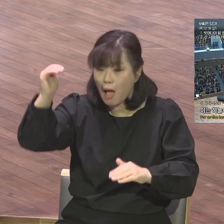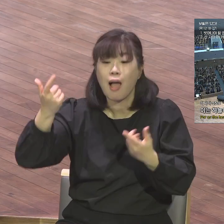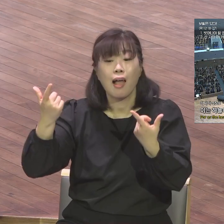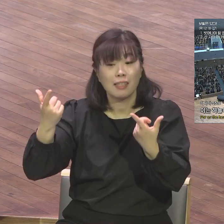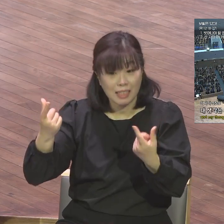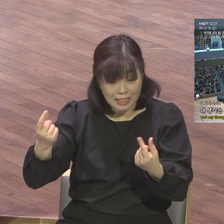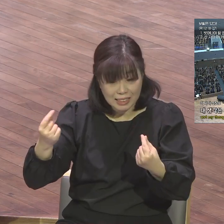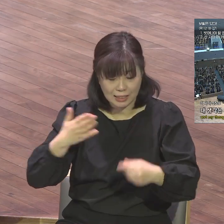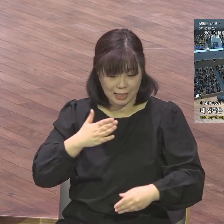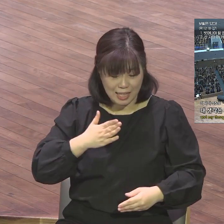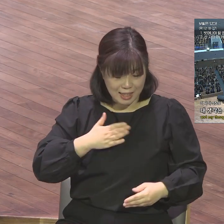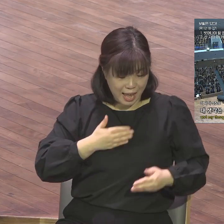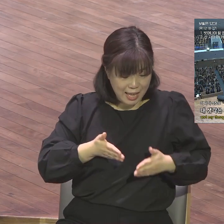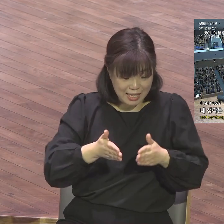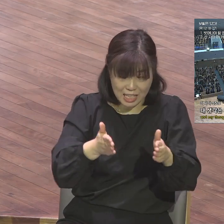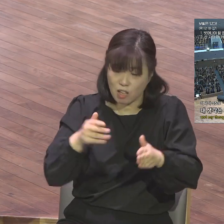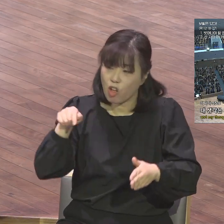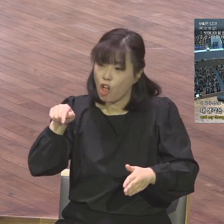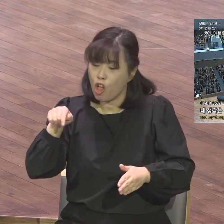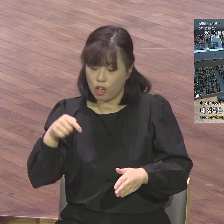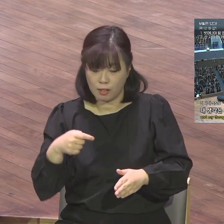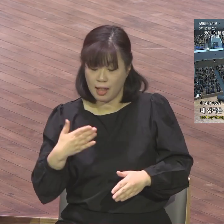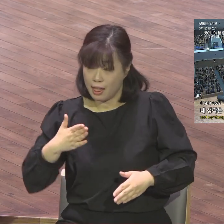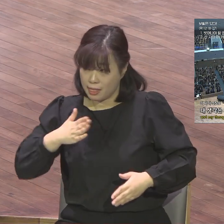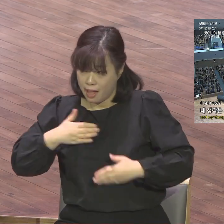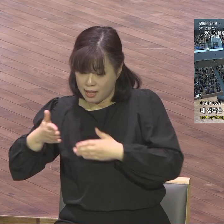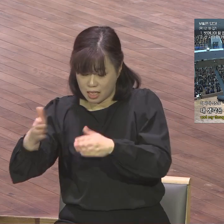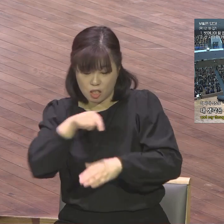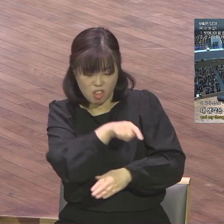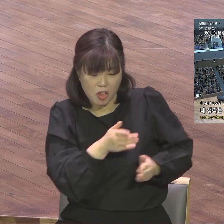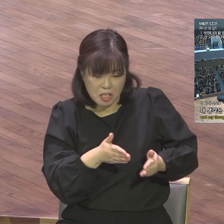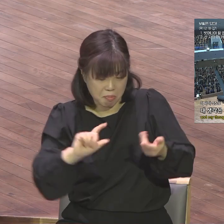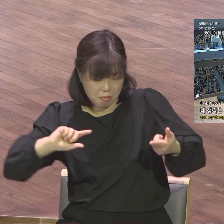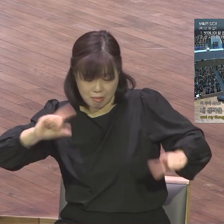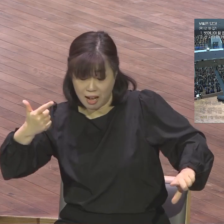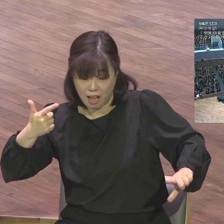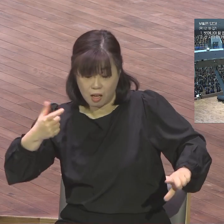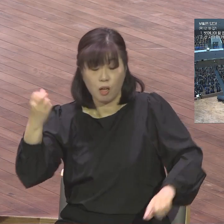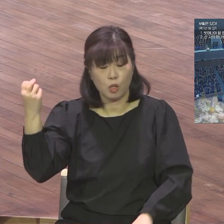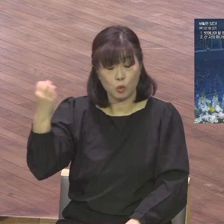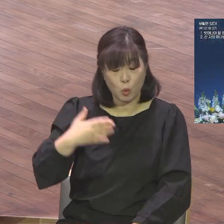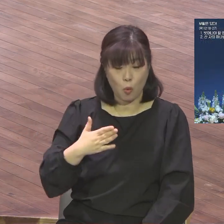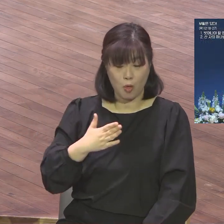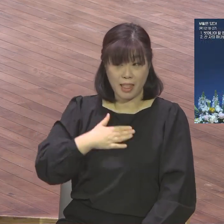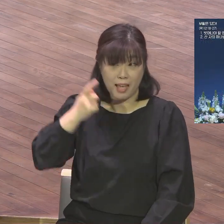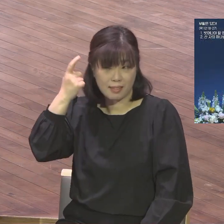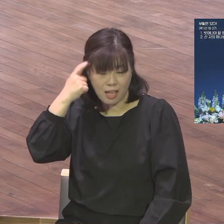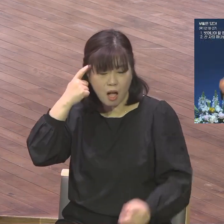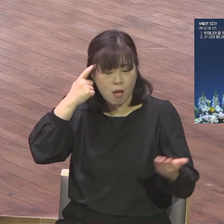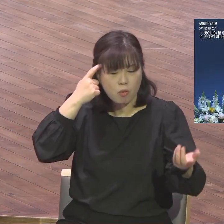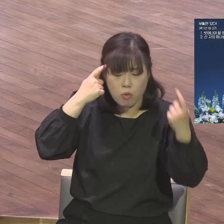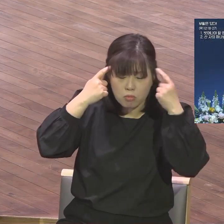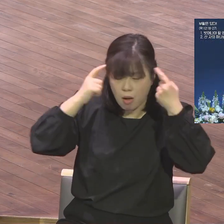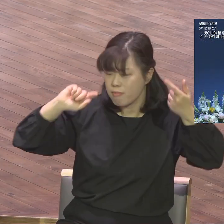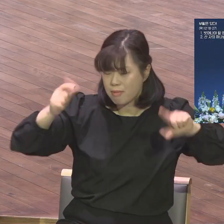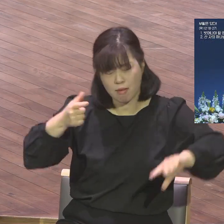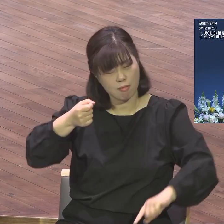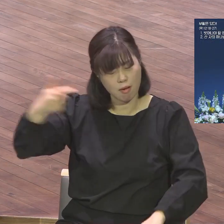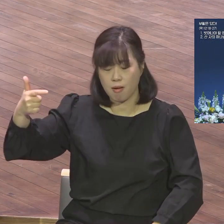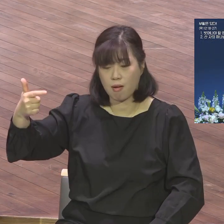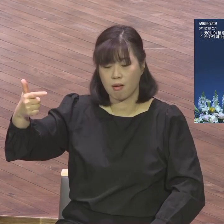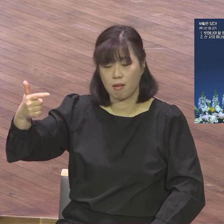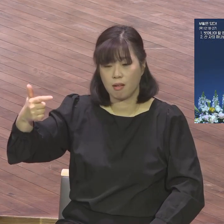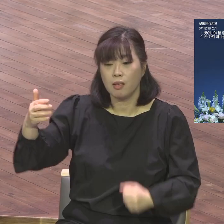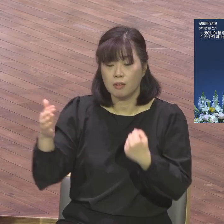너의 길보다 높으며 내 생각은 너의 생각보다 높으니라. 아멘. 내 생각으로